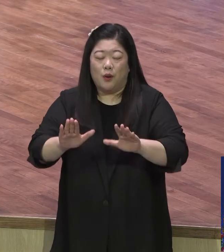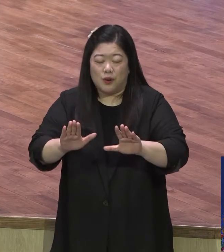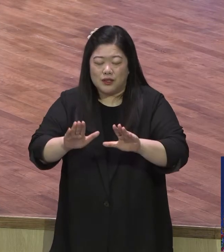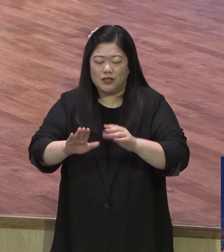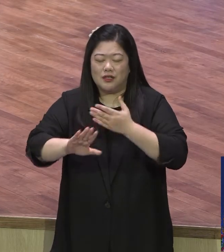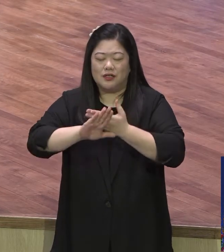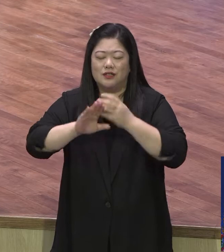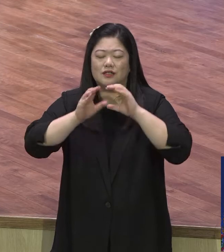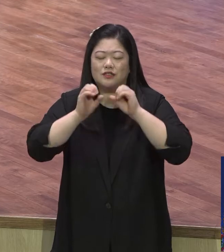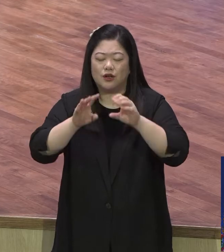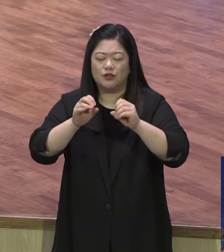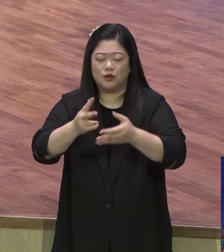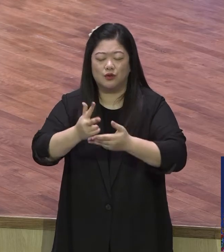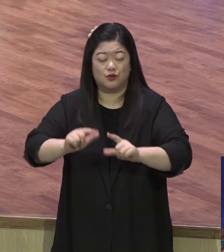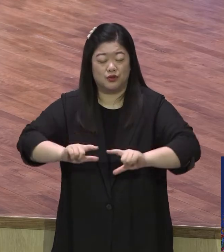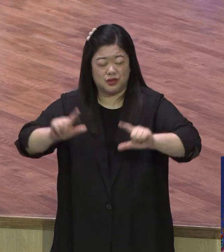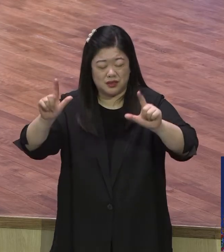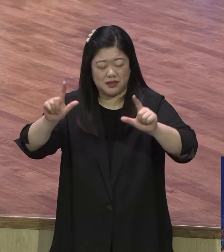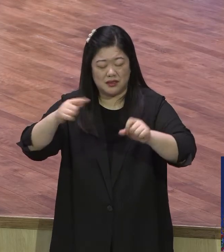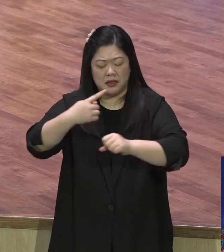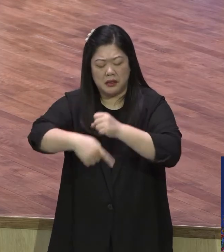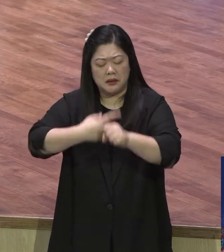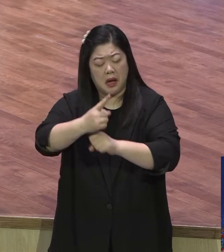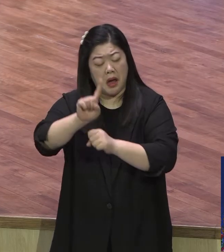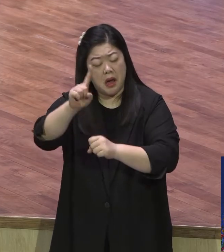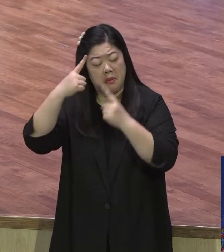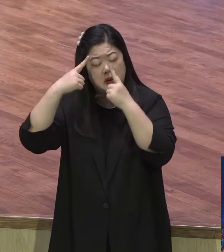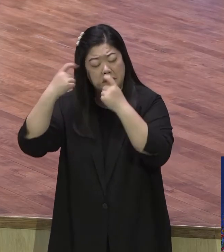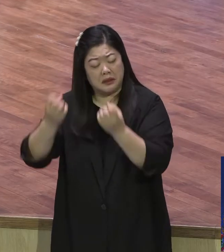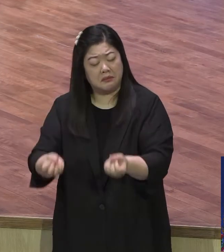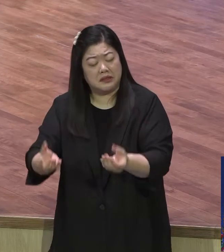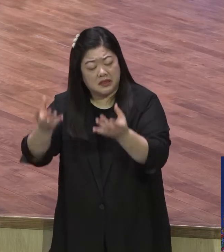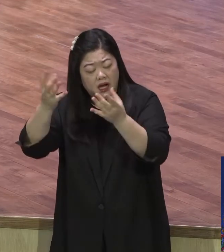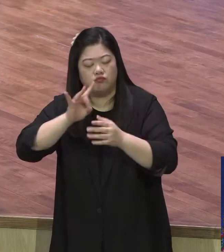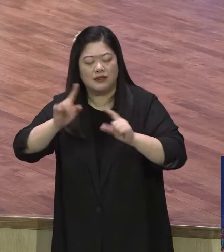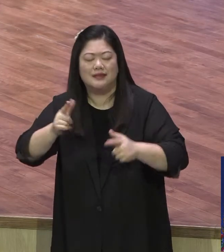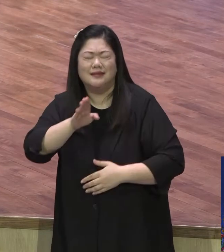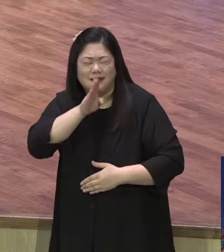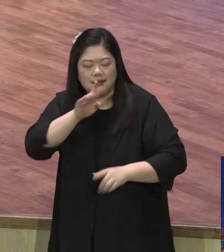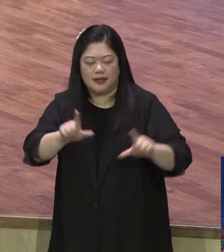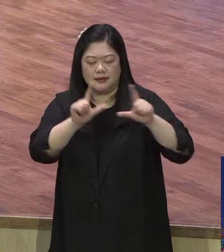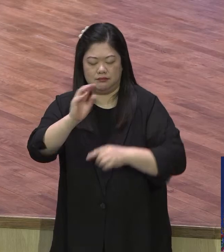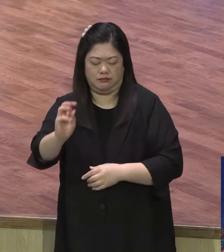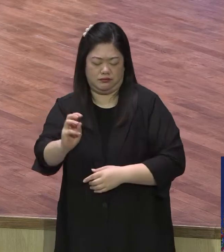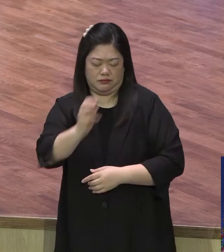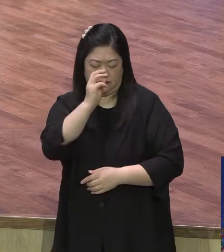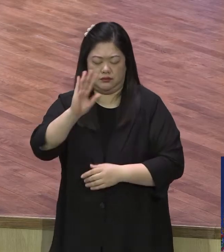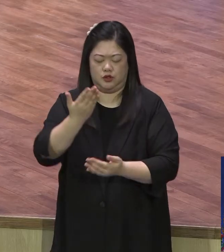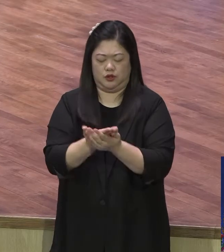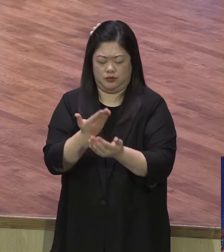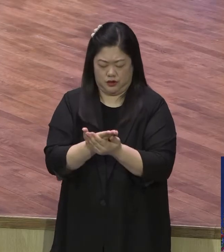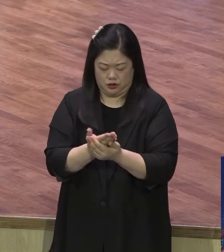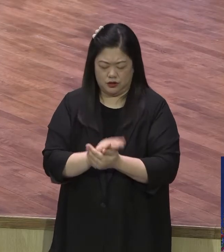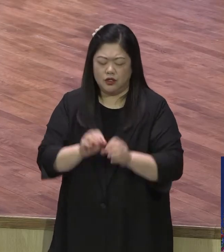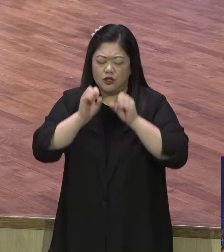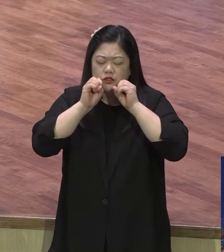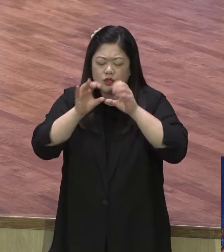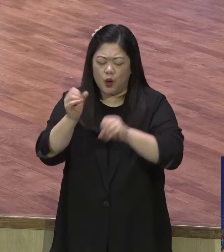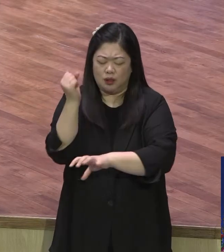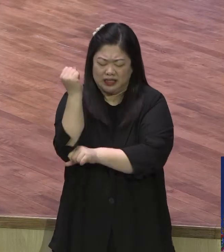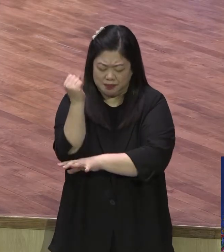끝난 것이 아니라 정말 성교 작품 남기는 삶이 시작되게 하여 주옵사사 성교의 플랫폼을 가지게 하여